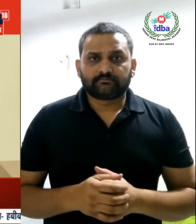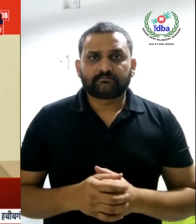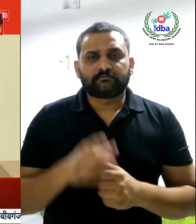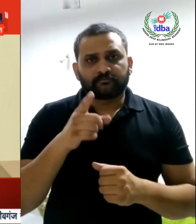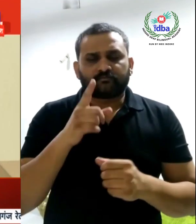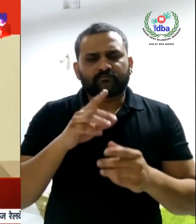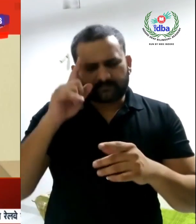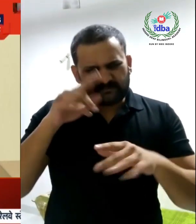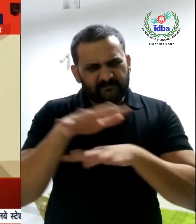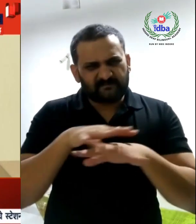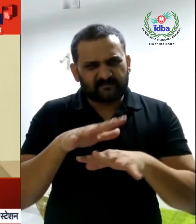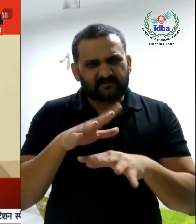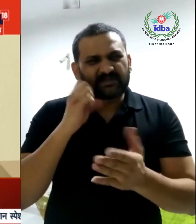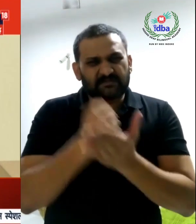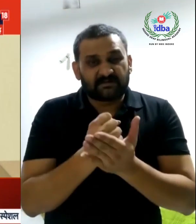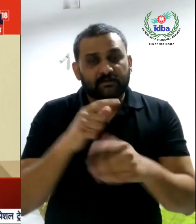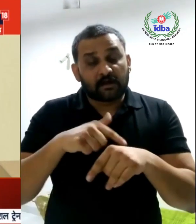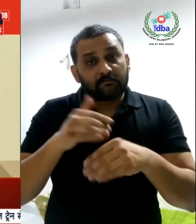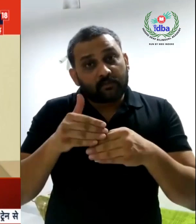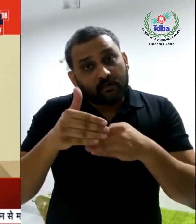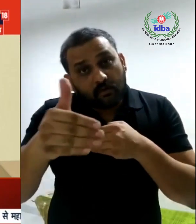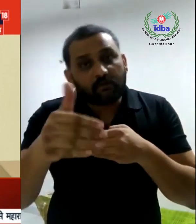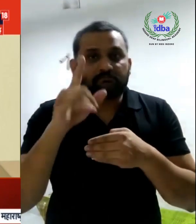एक ऐसी योजना की जरूरत भी है, लॉन्ग टर्म प्लानिंग,